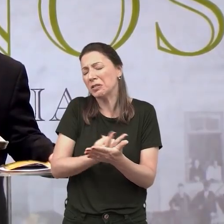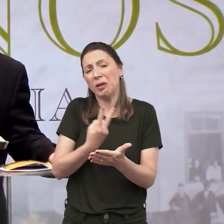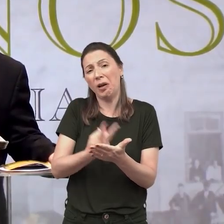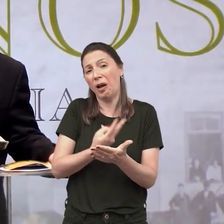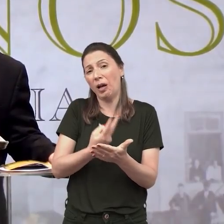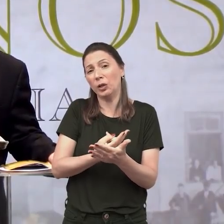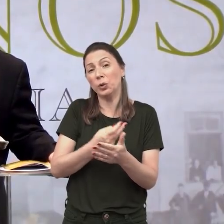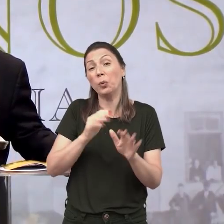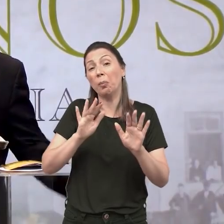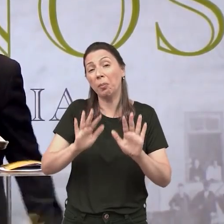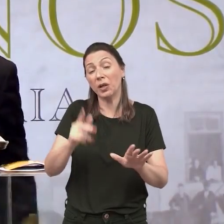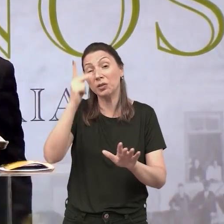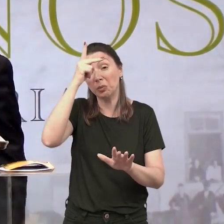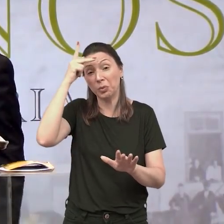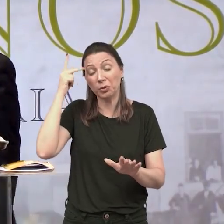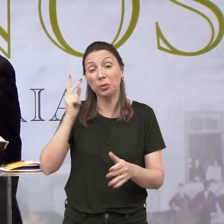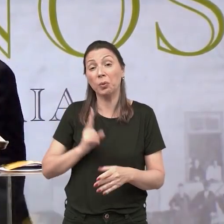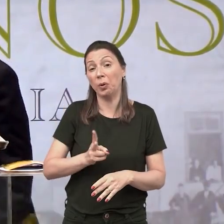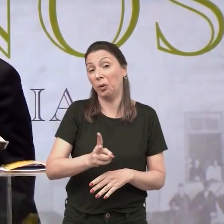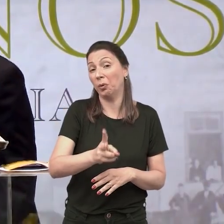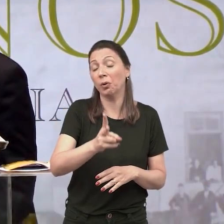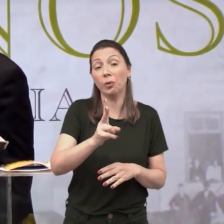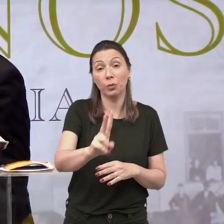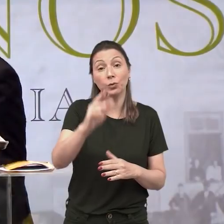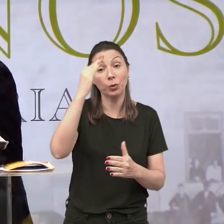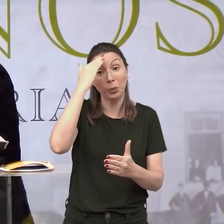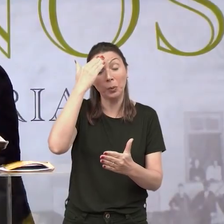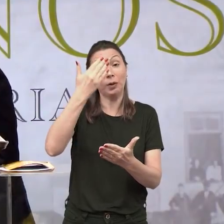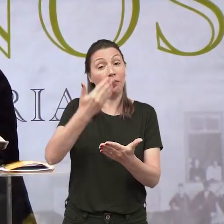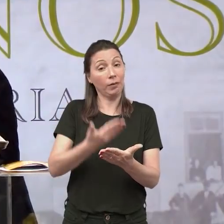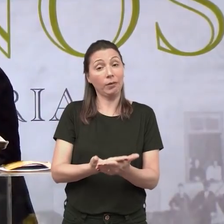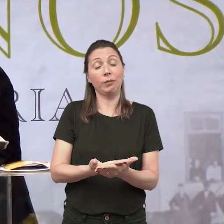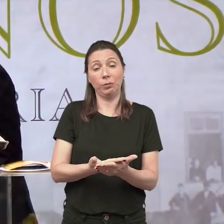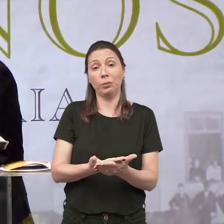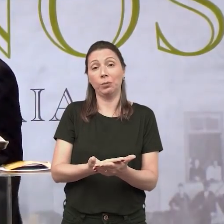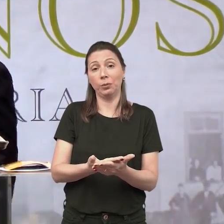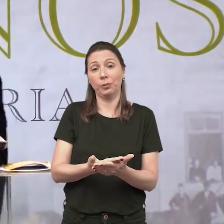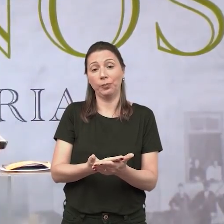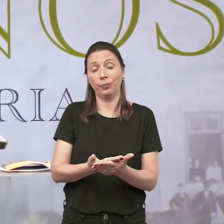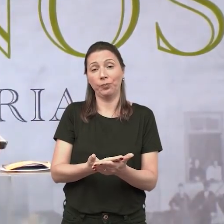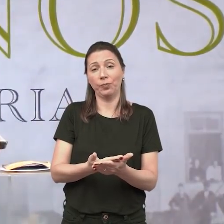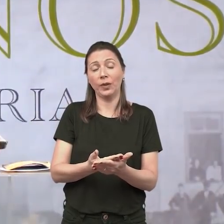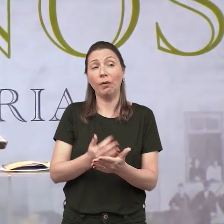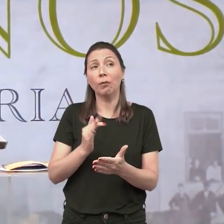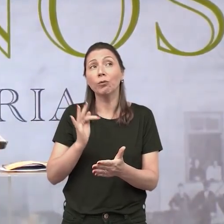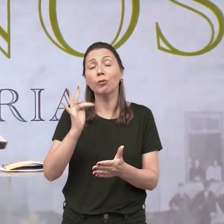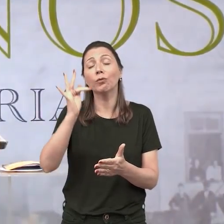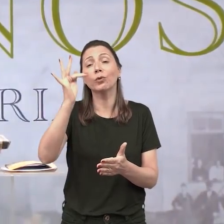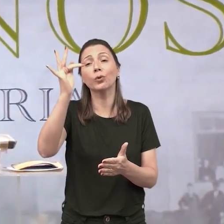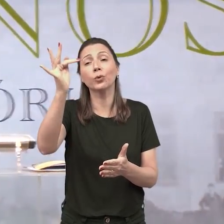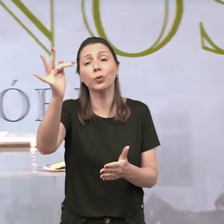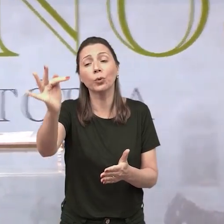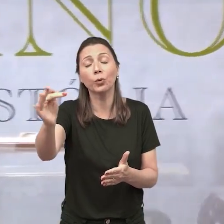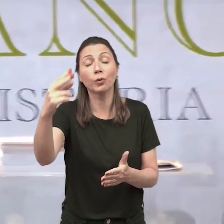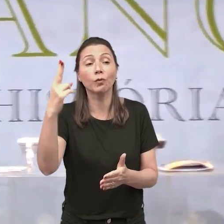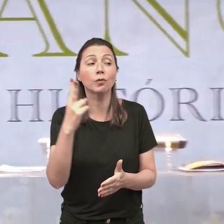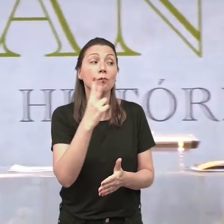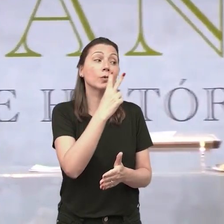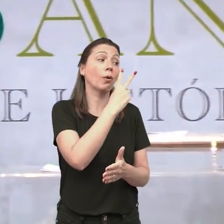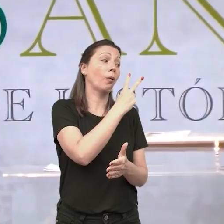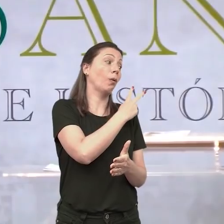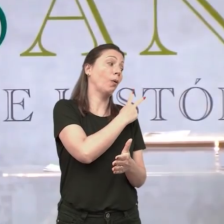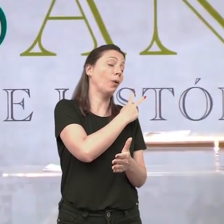Você crê agora, não está fazendo sentido. Lá adiante, quando você olhar para